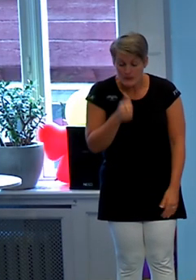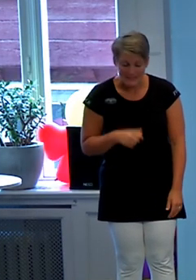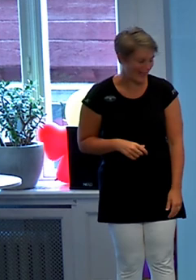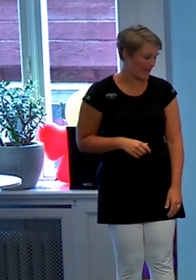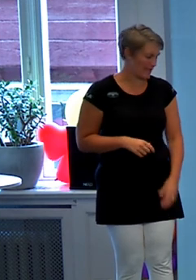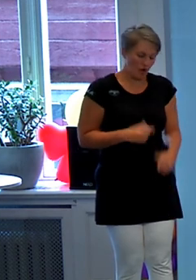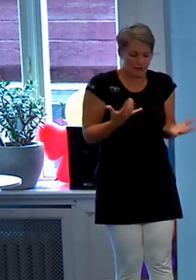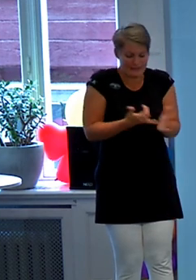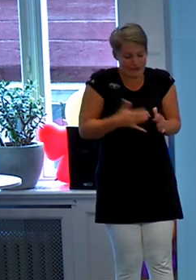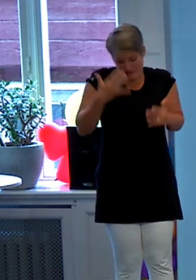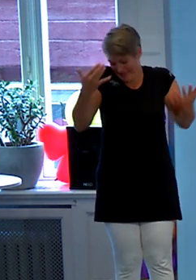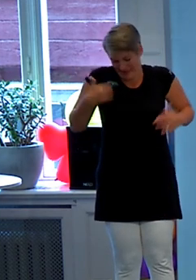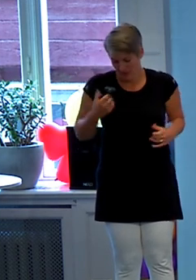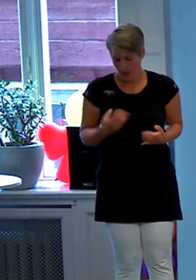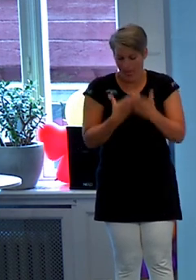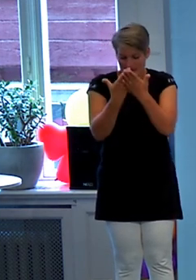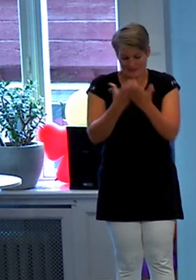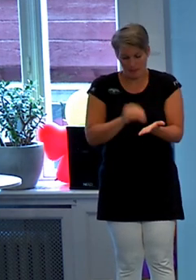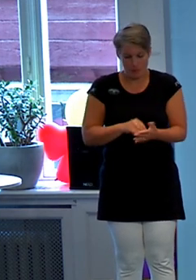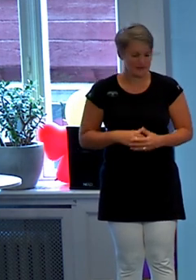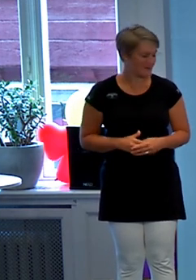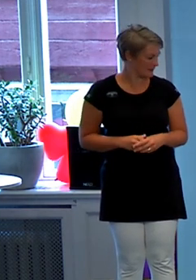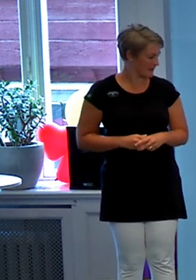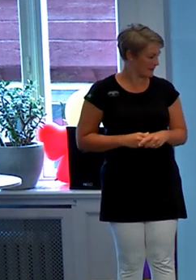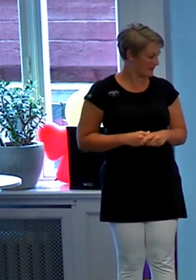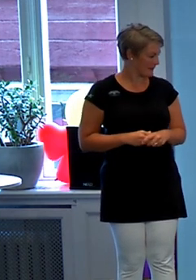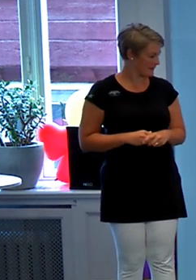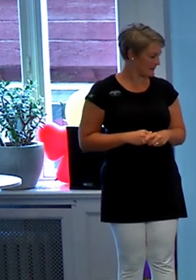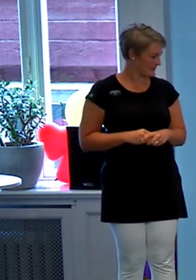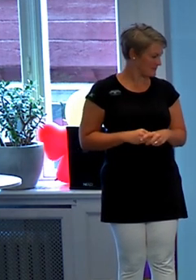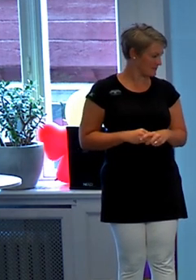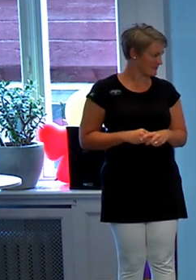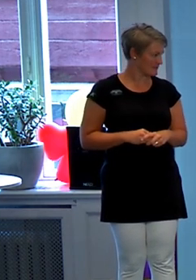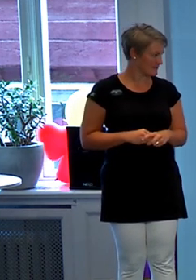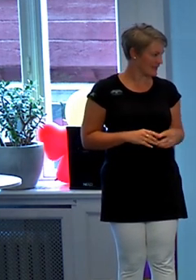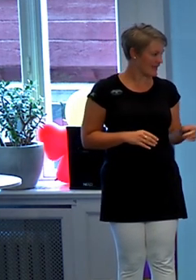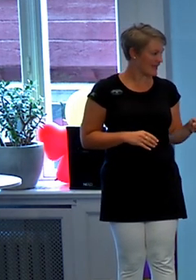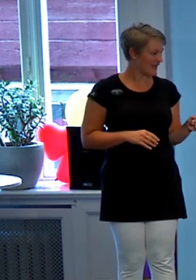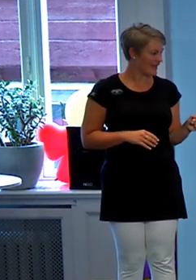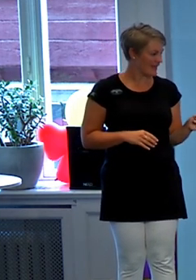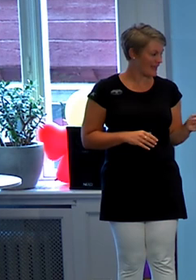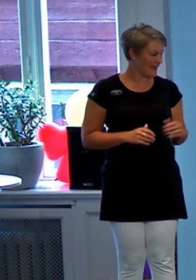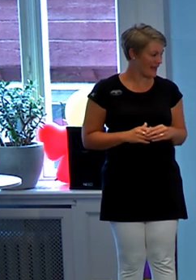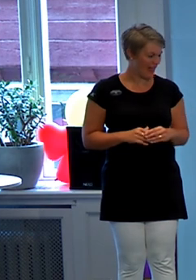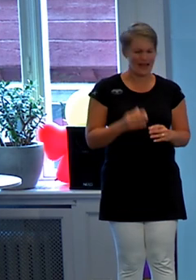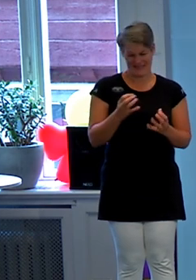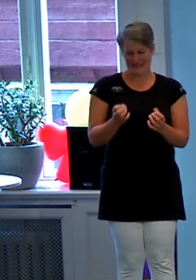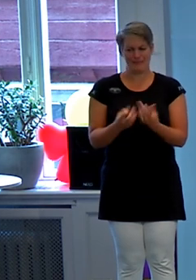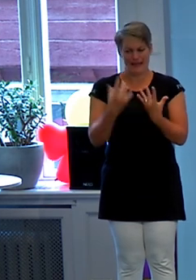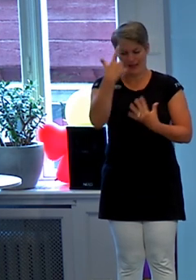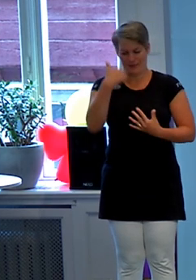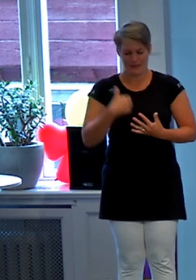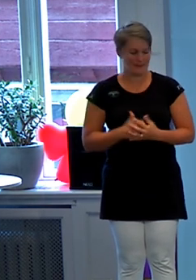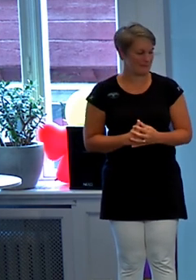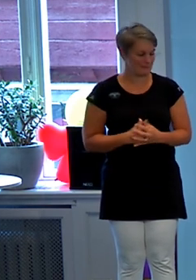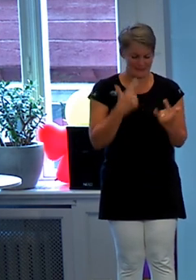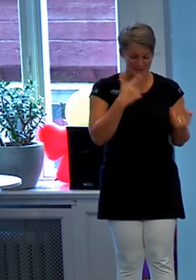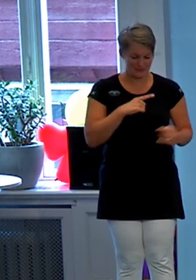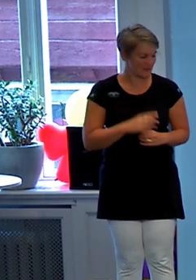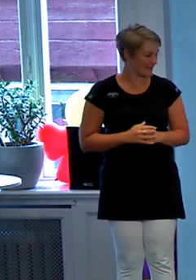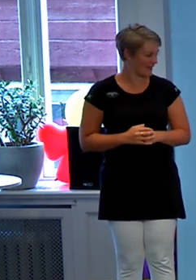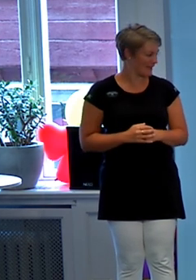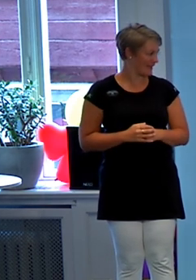vet inte vad som ligger, men jag bara läste på förpackningen. Ja. Ja. Jag tar nog det här spelet. Ja. Tack så mycket.